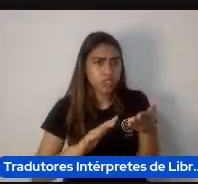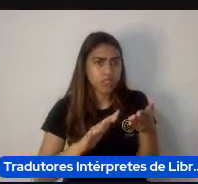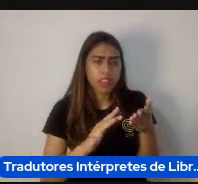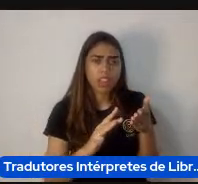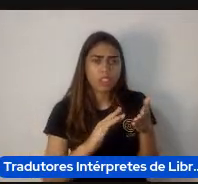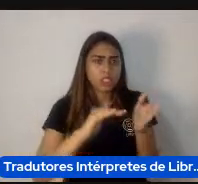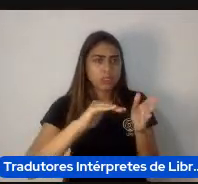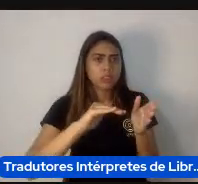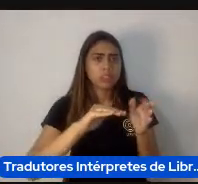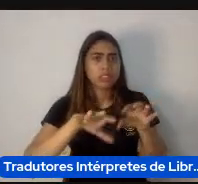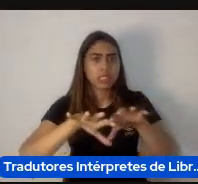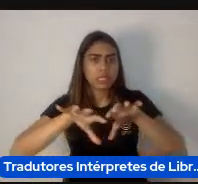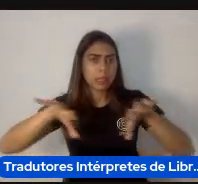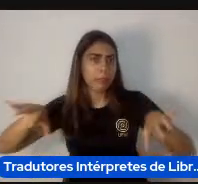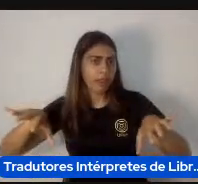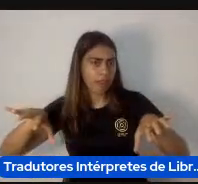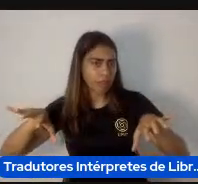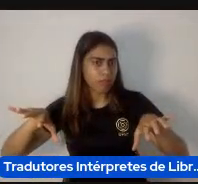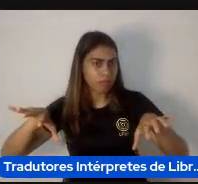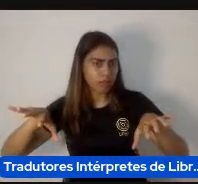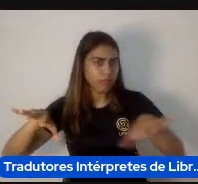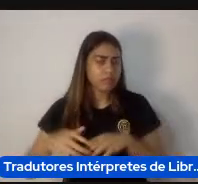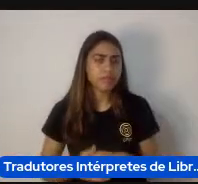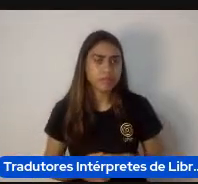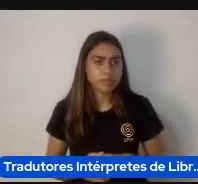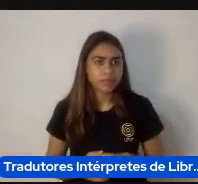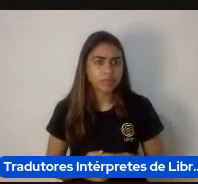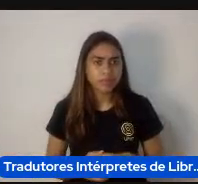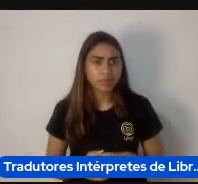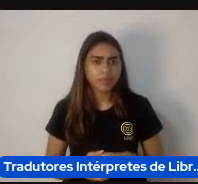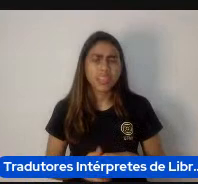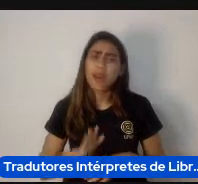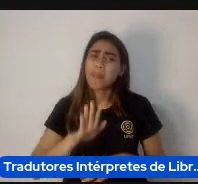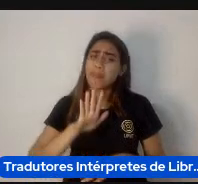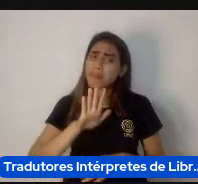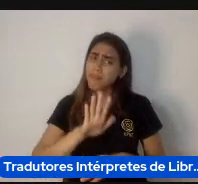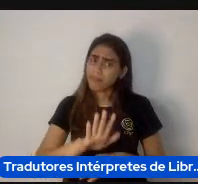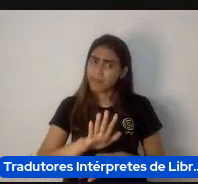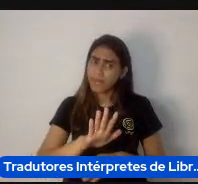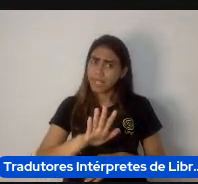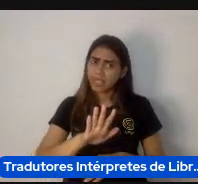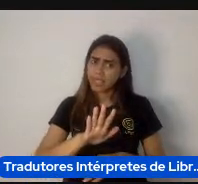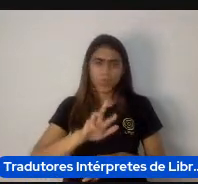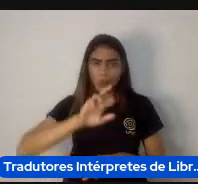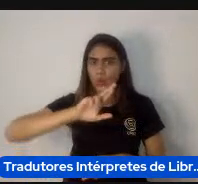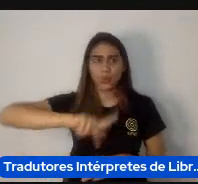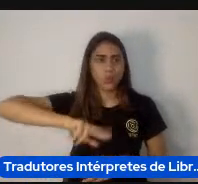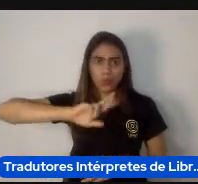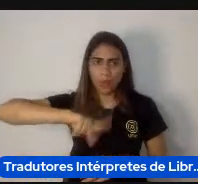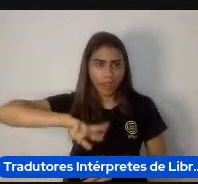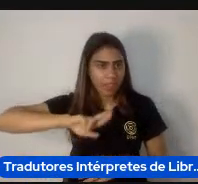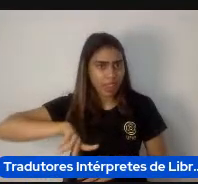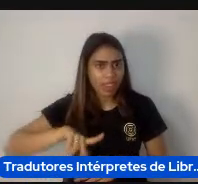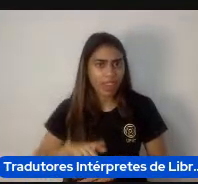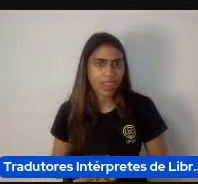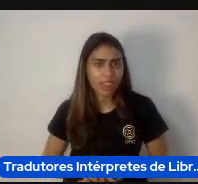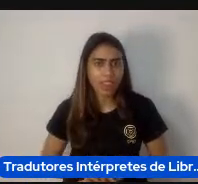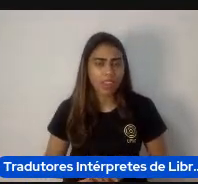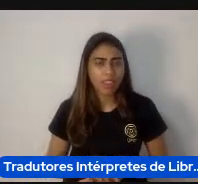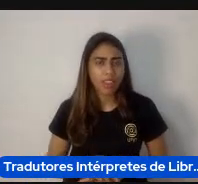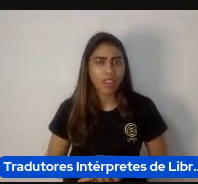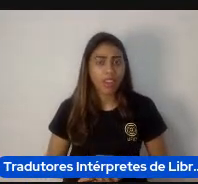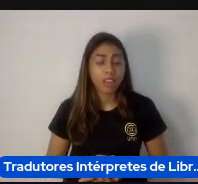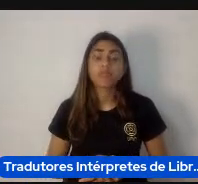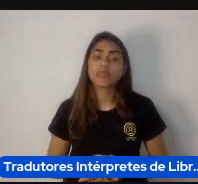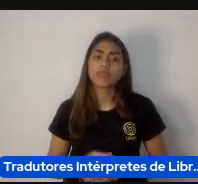separado, atividade diferente, sendo que não é isso. Nós planejamos de